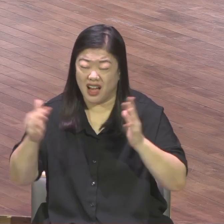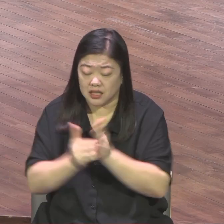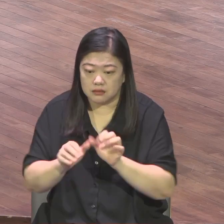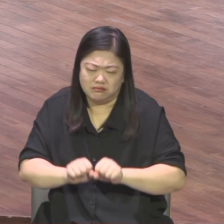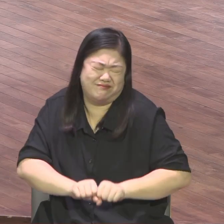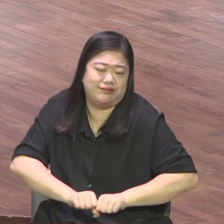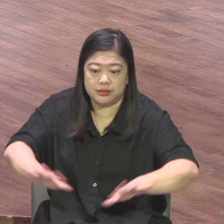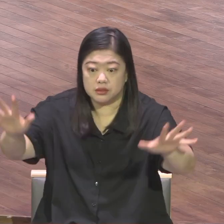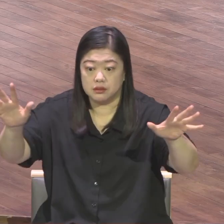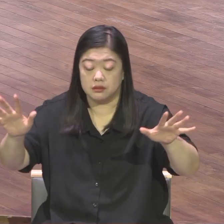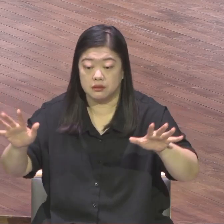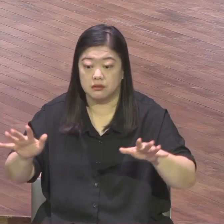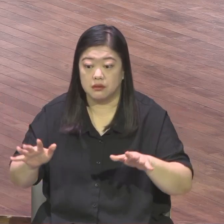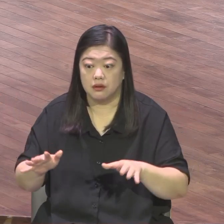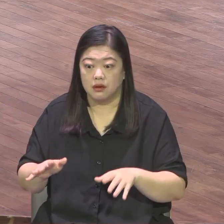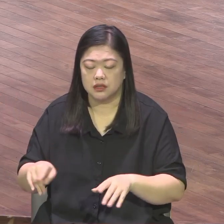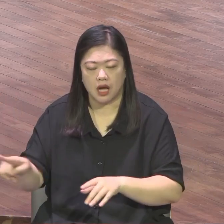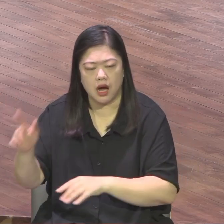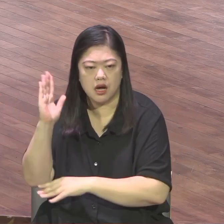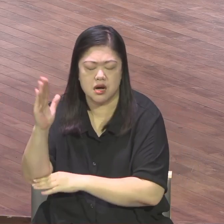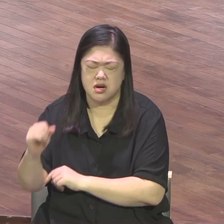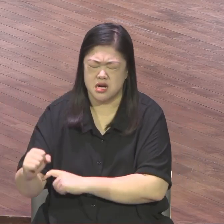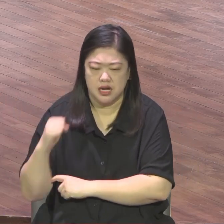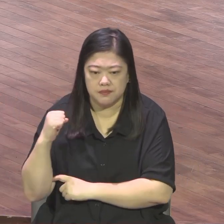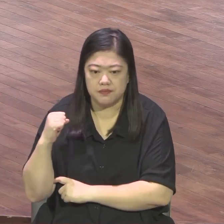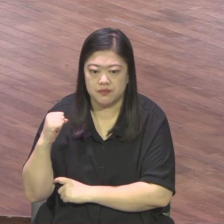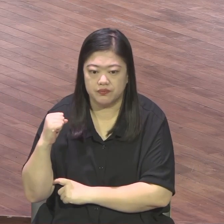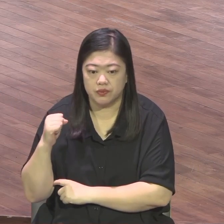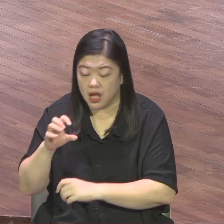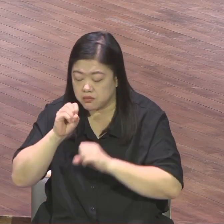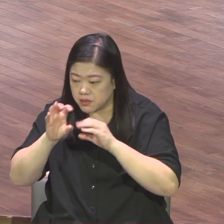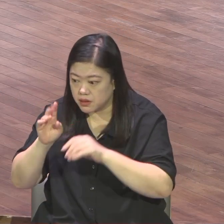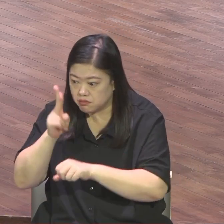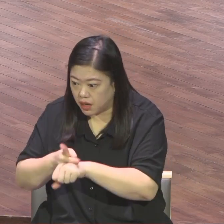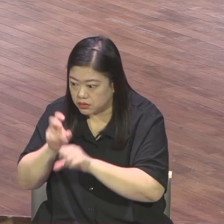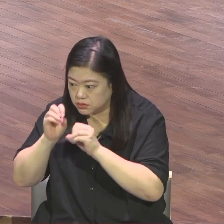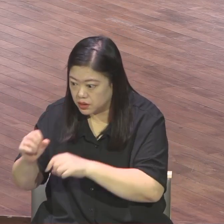죽이란 거예요. 저 안 죽이면 유대교 없어지겠다 지금.